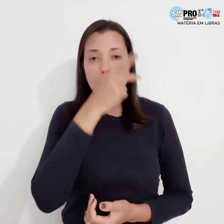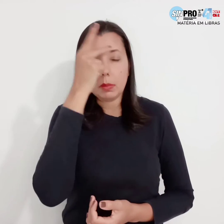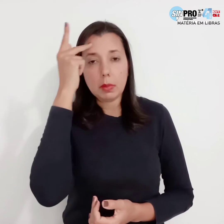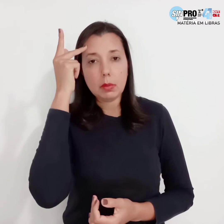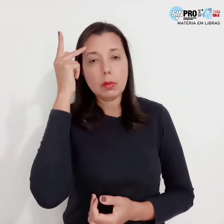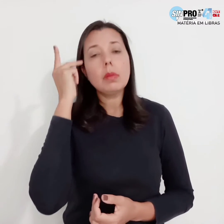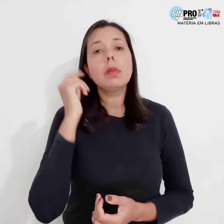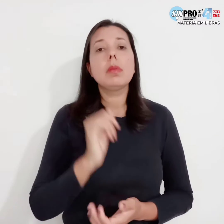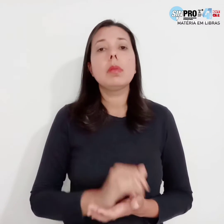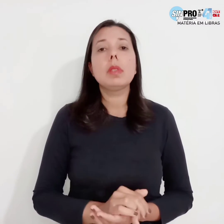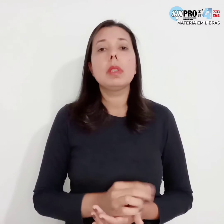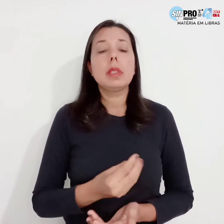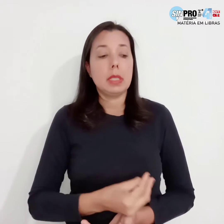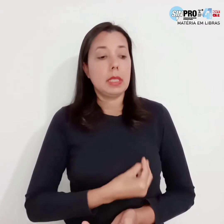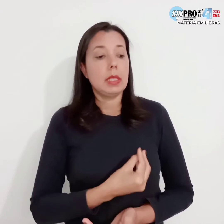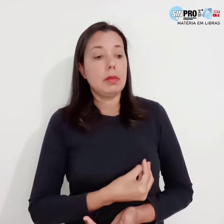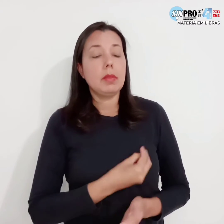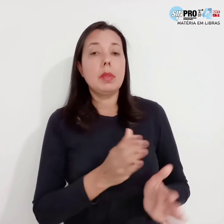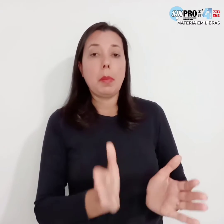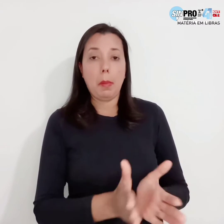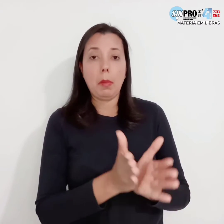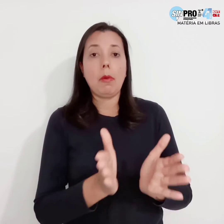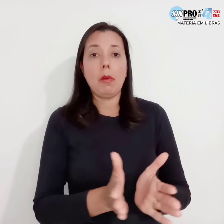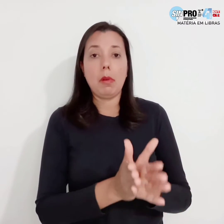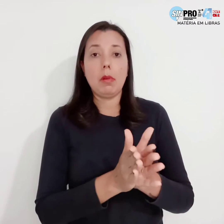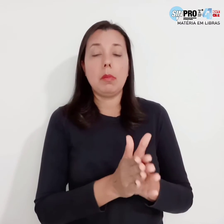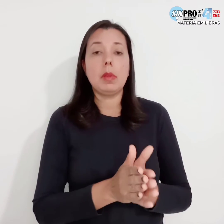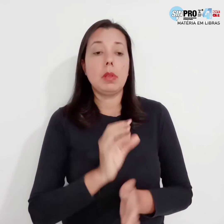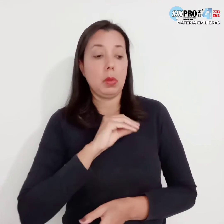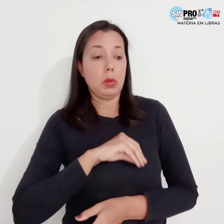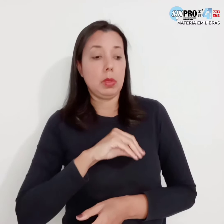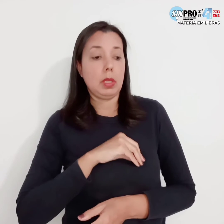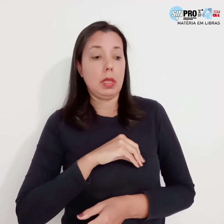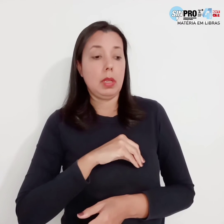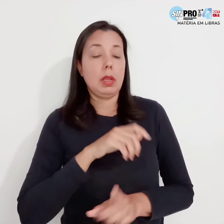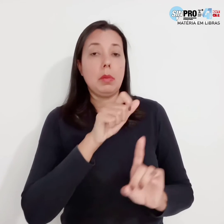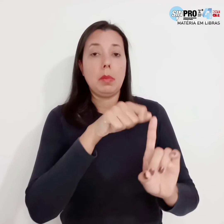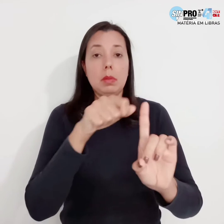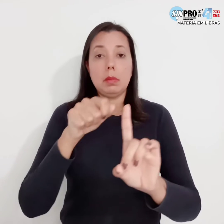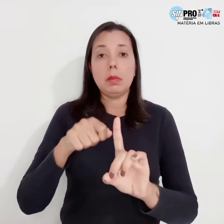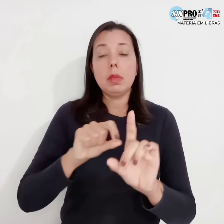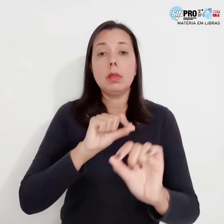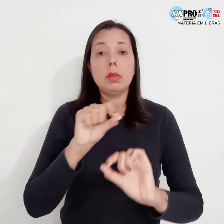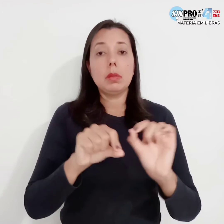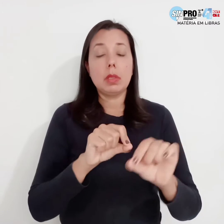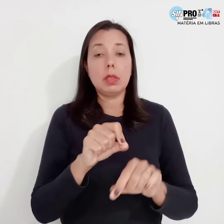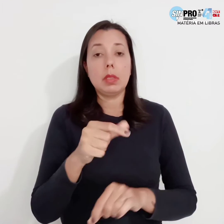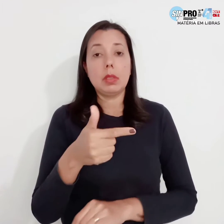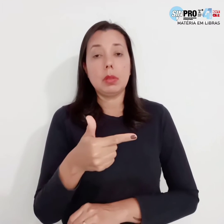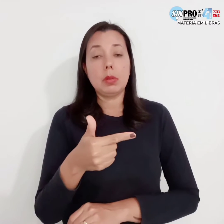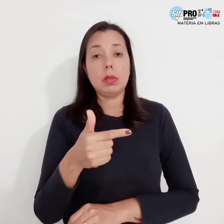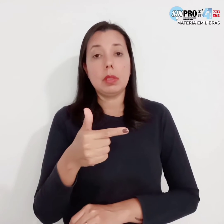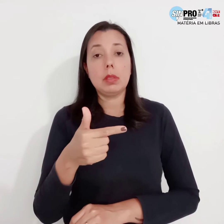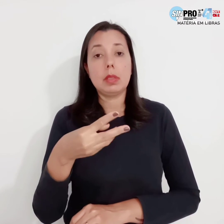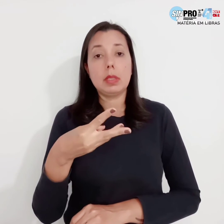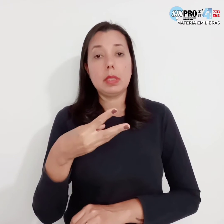pessoas que vivem na pobreza, com renda mensal média de R$ 233,